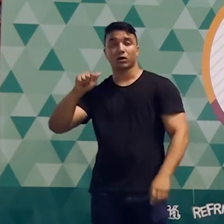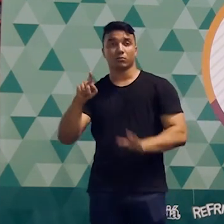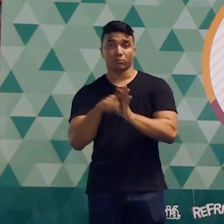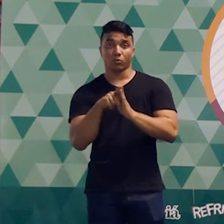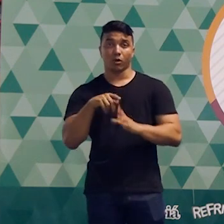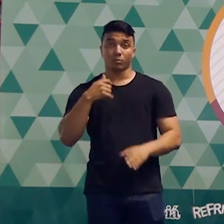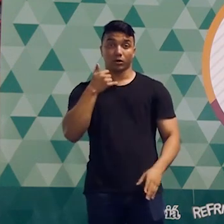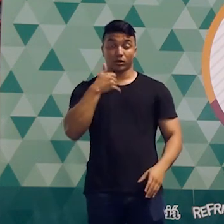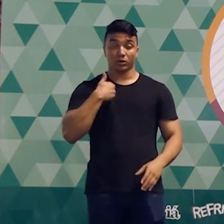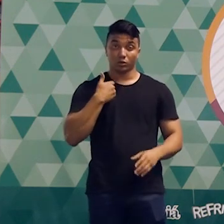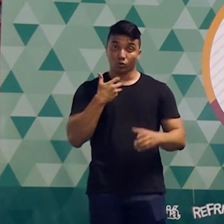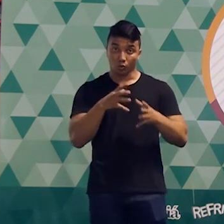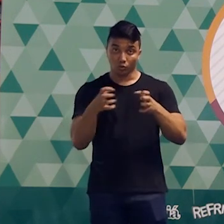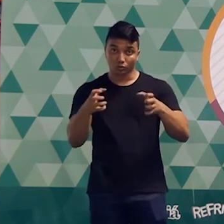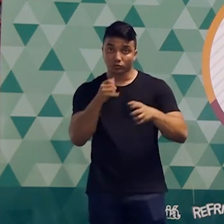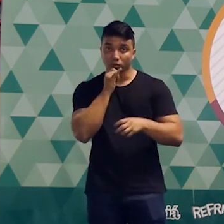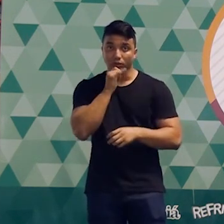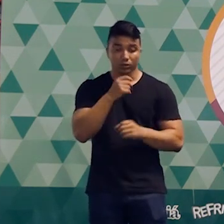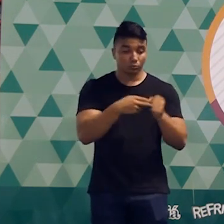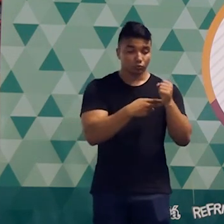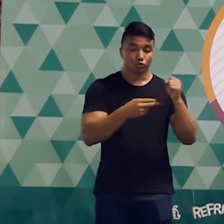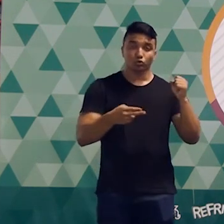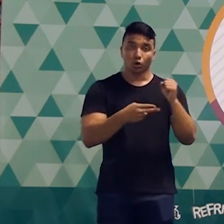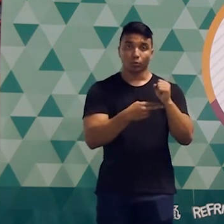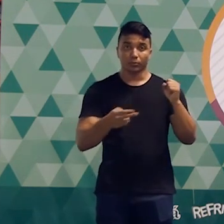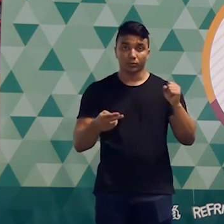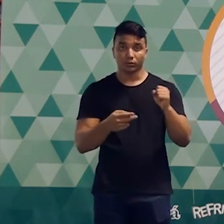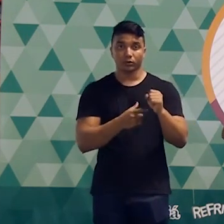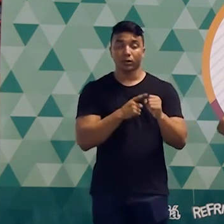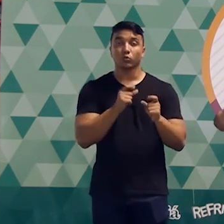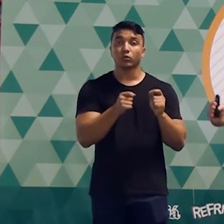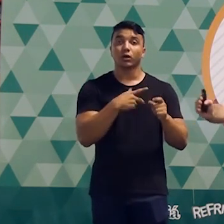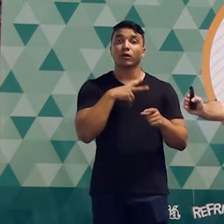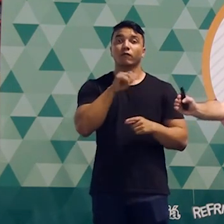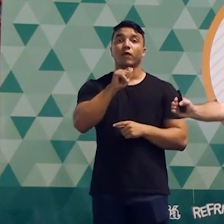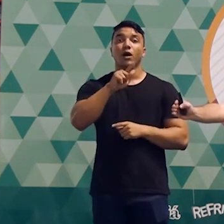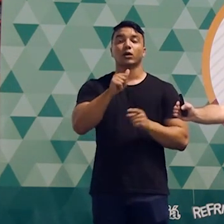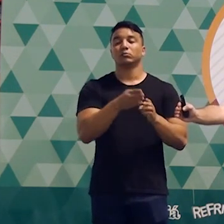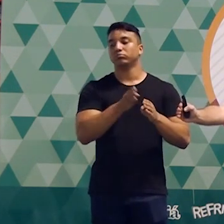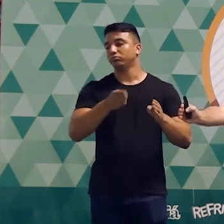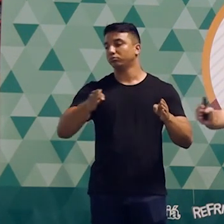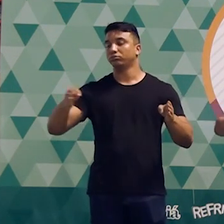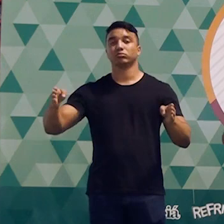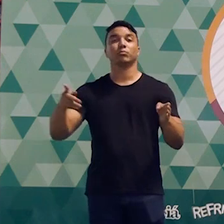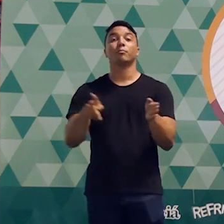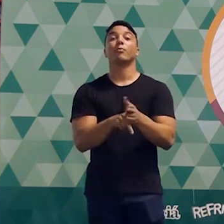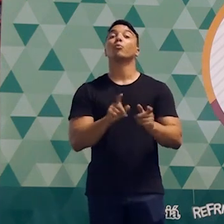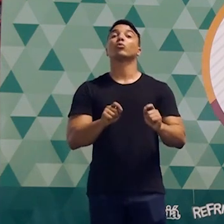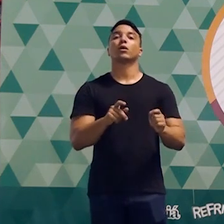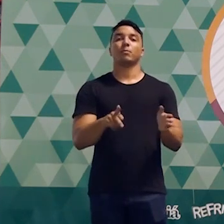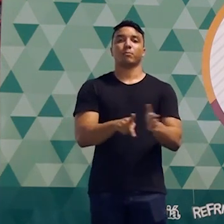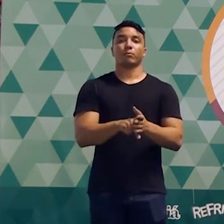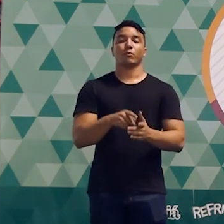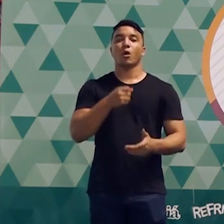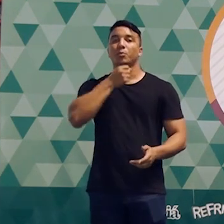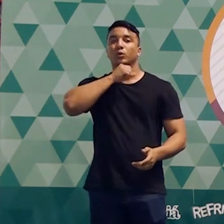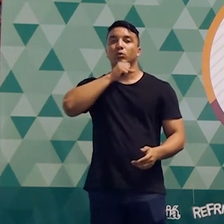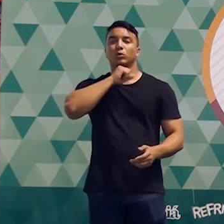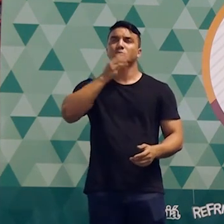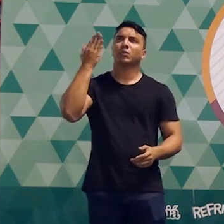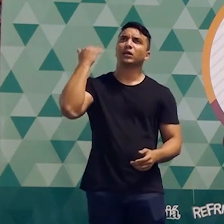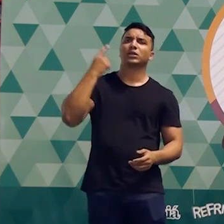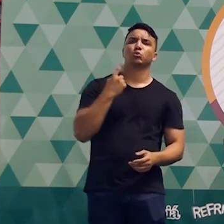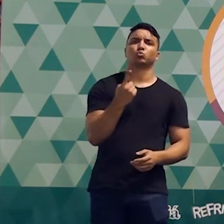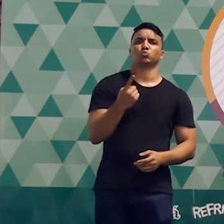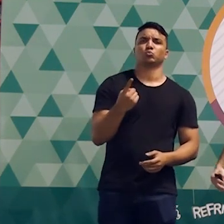idosos. Por exemplo, você chega num shopping hoje, elas têm muitas vagas para idosos. Antigamente era uma vaga e olha